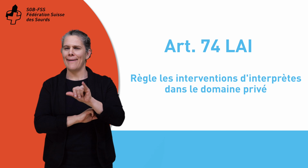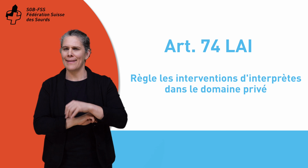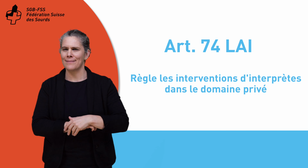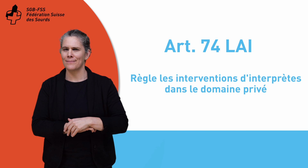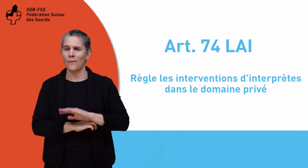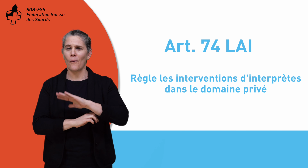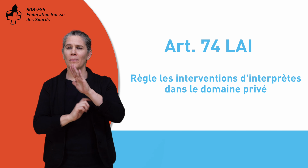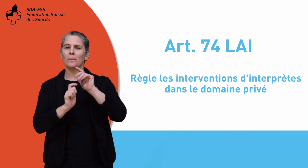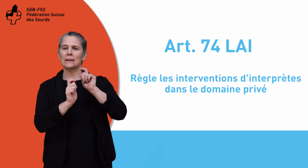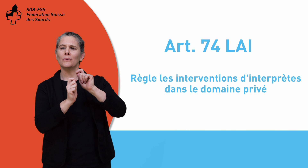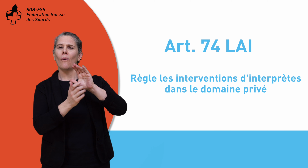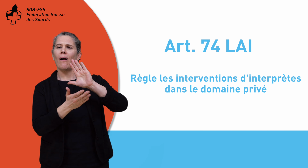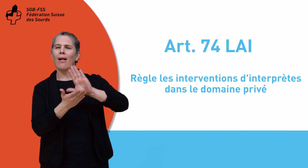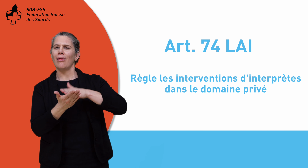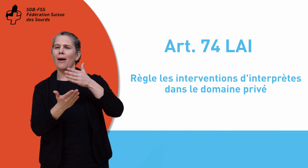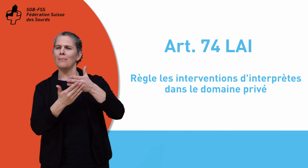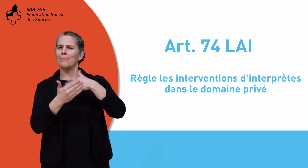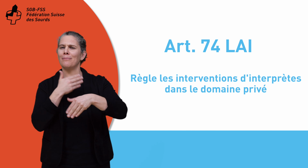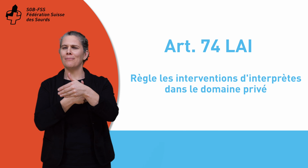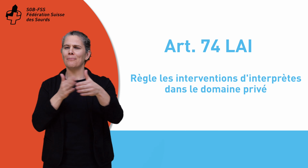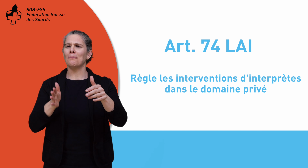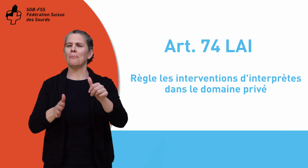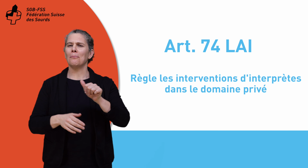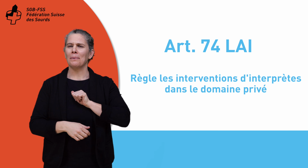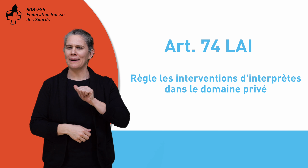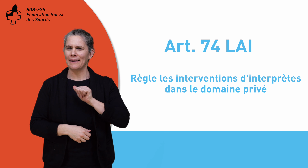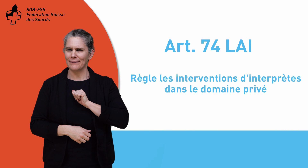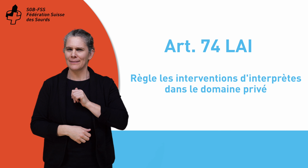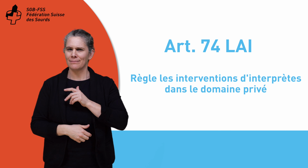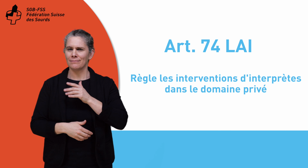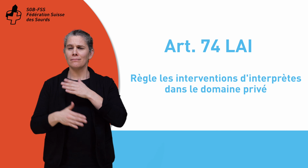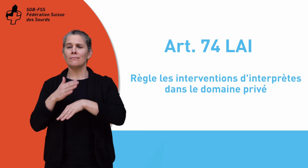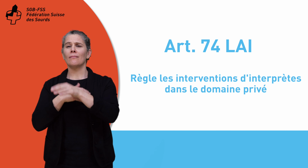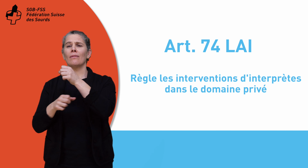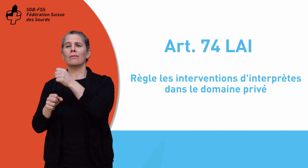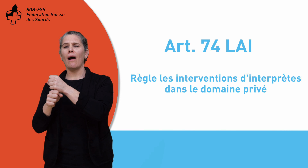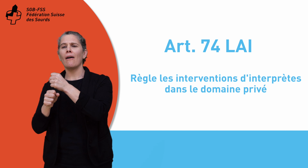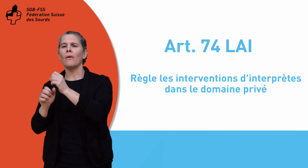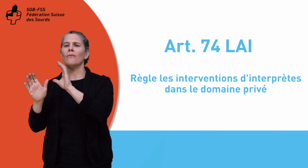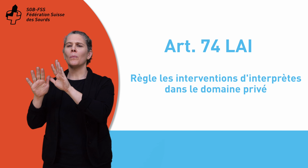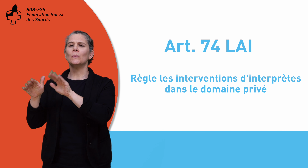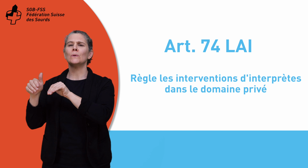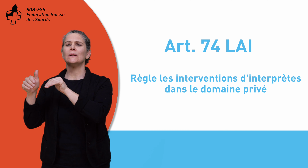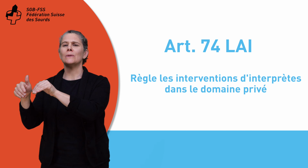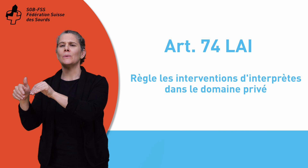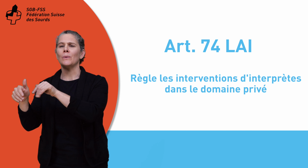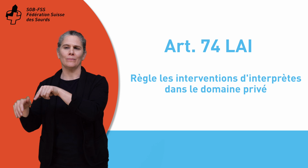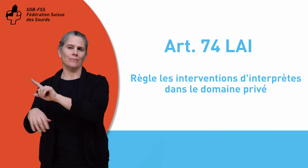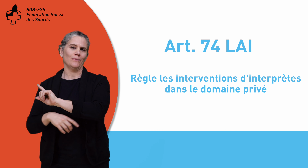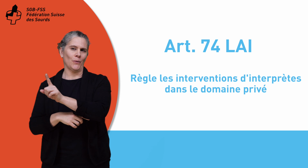le domaine privé qui ne concernent pas le travail ou la formation continue. Par exemple, les mariages,